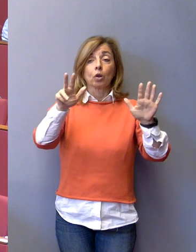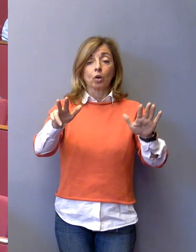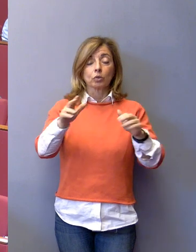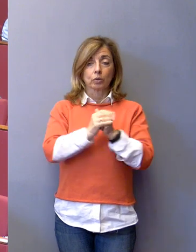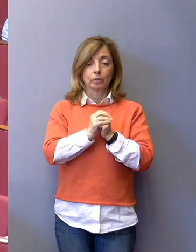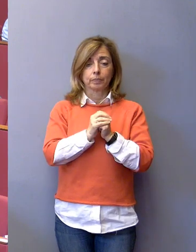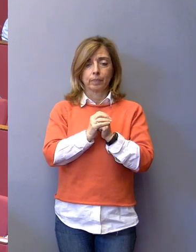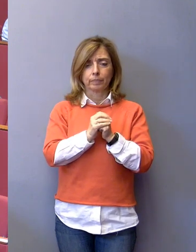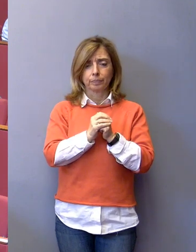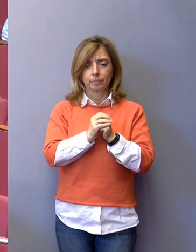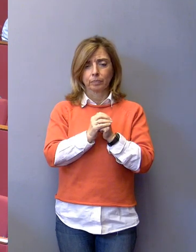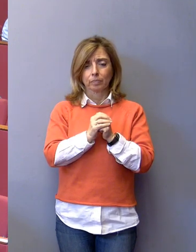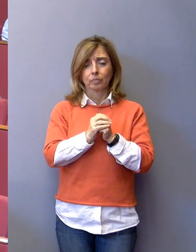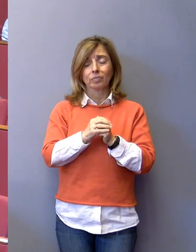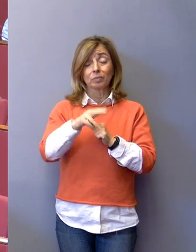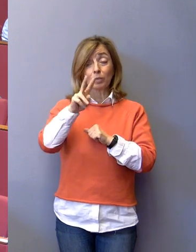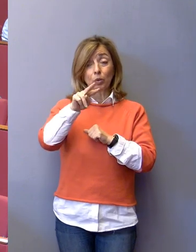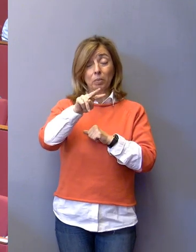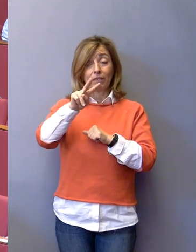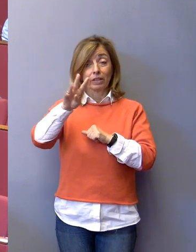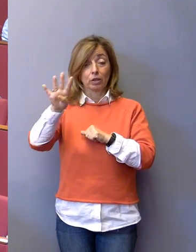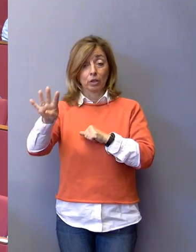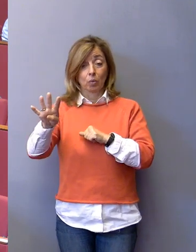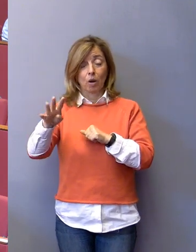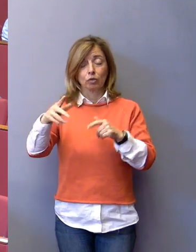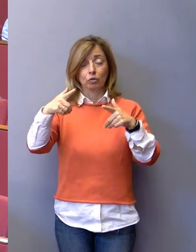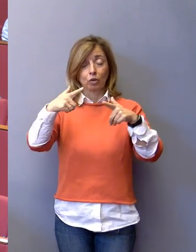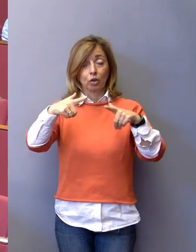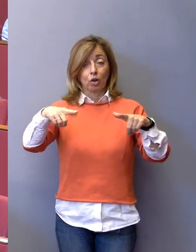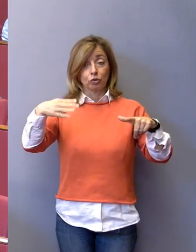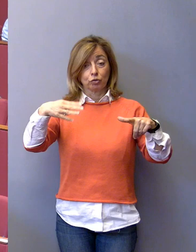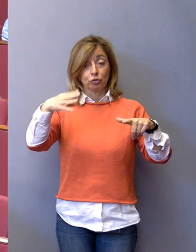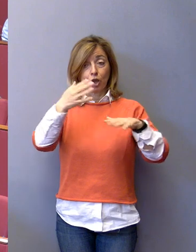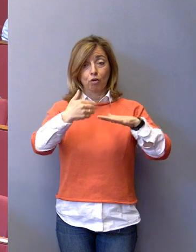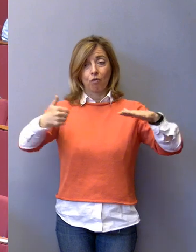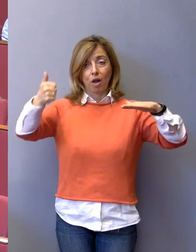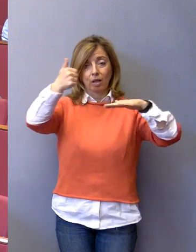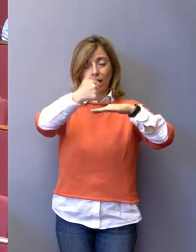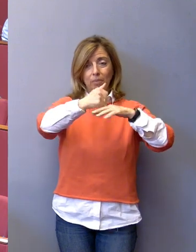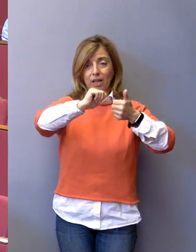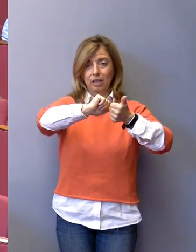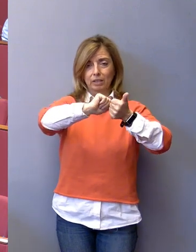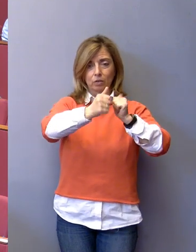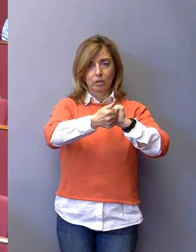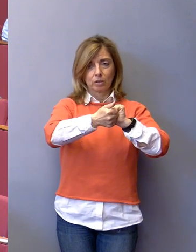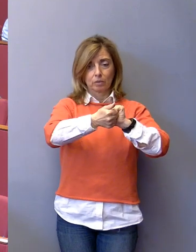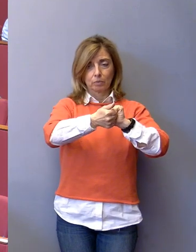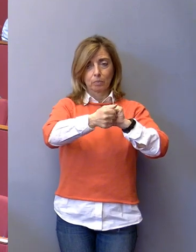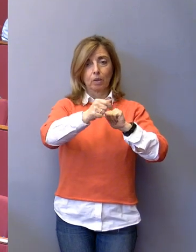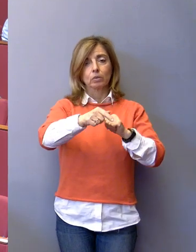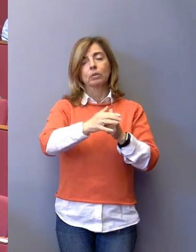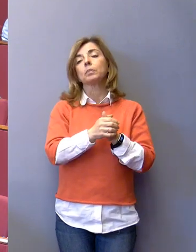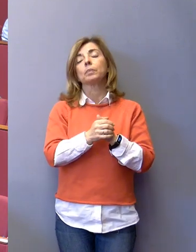2000 per il 2024 Genova capitale dello sport e guardo anche l'assessore Bianchi perché